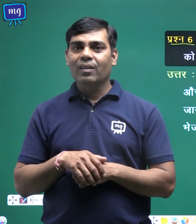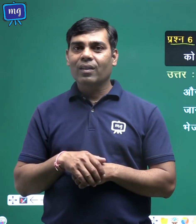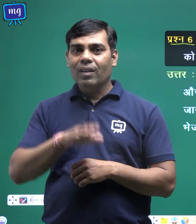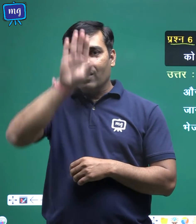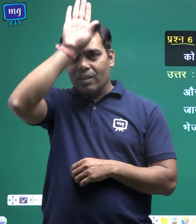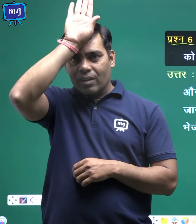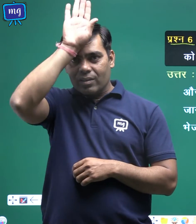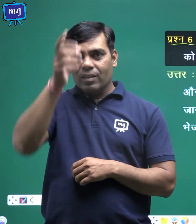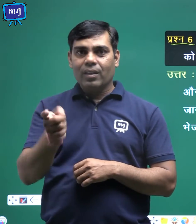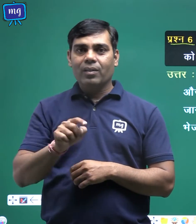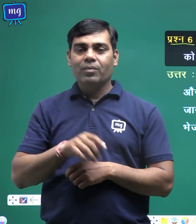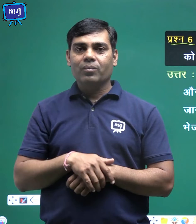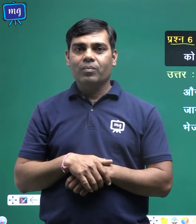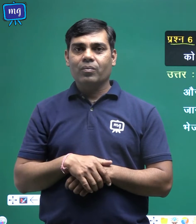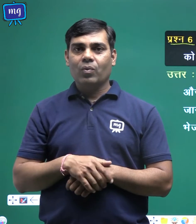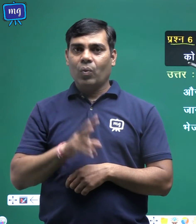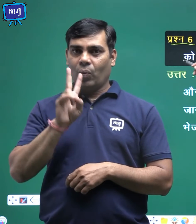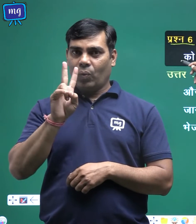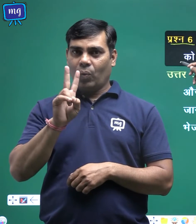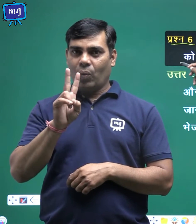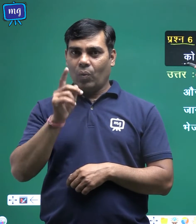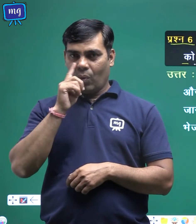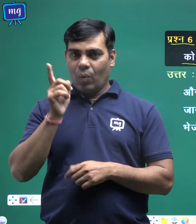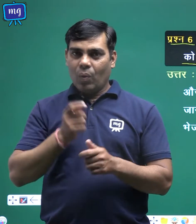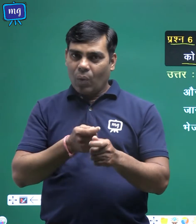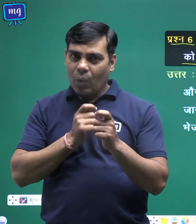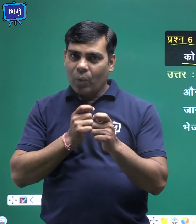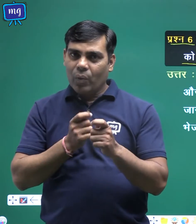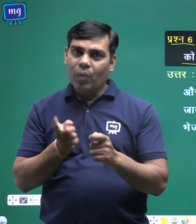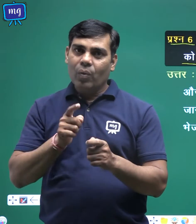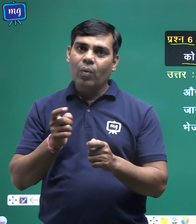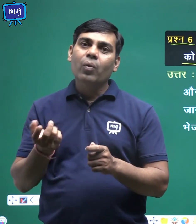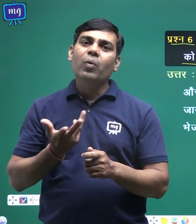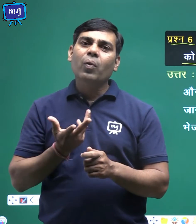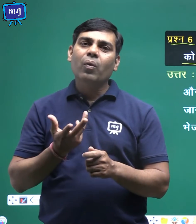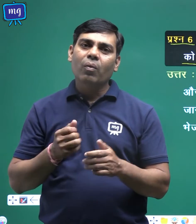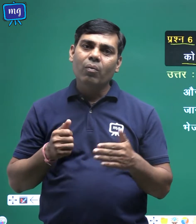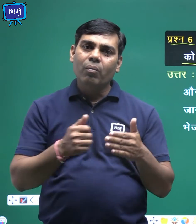राजा ने 2 घोड़ियों को क्यों भेजा?